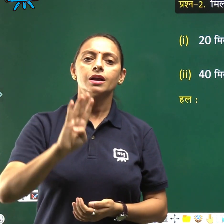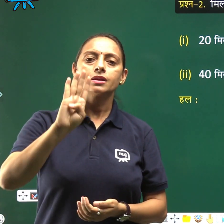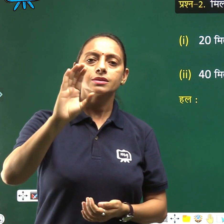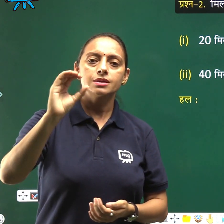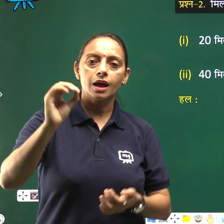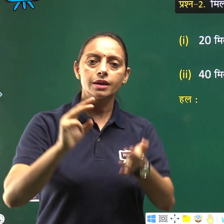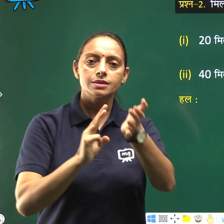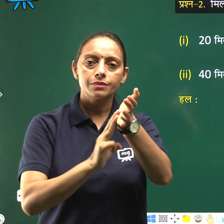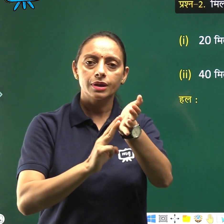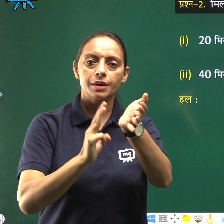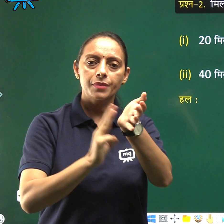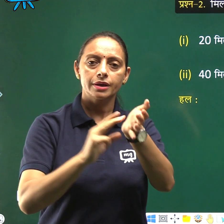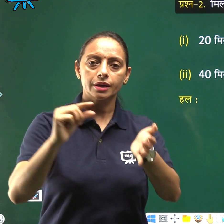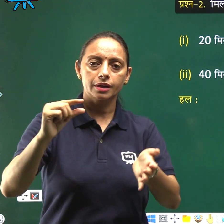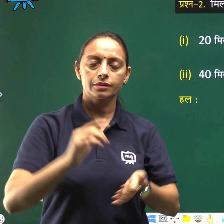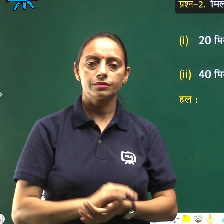40 मिलीमीटर।